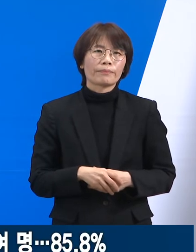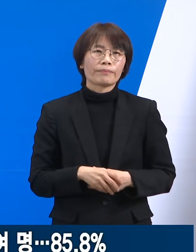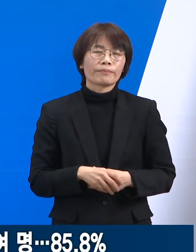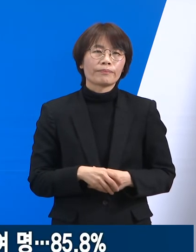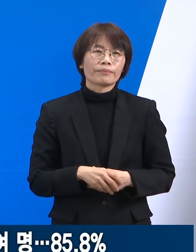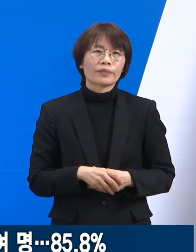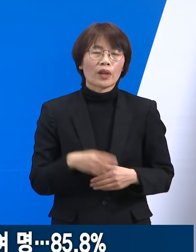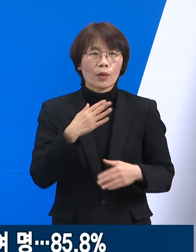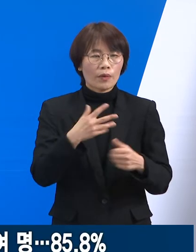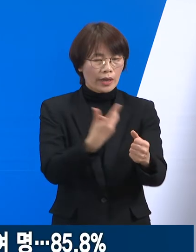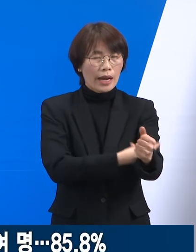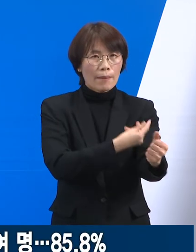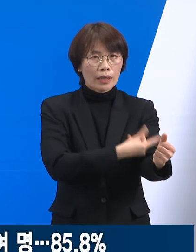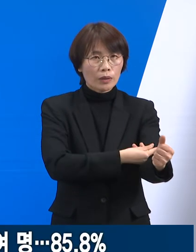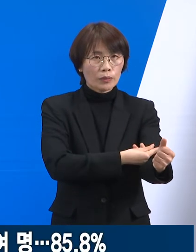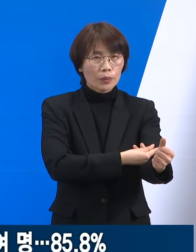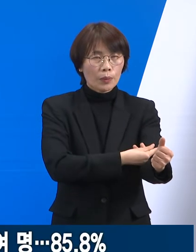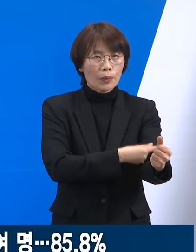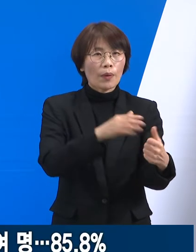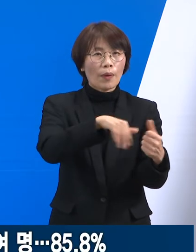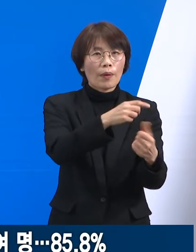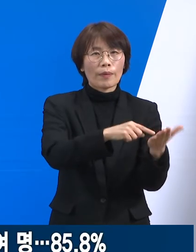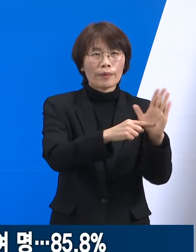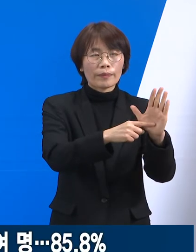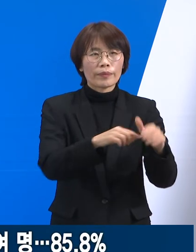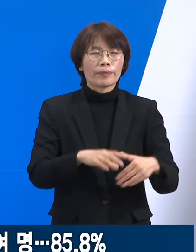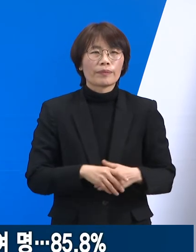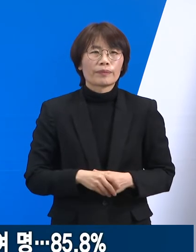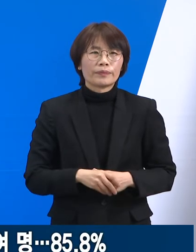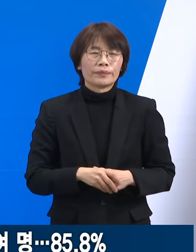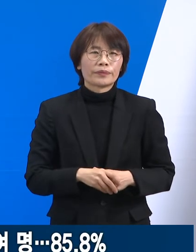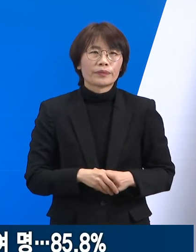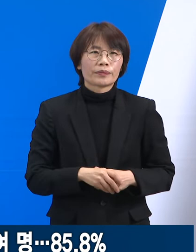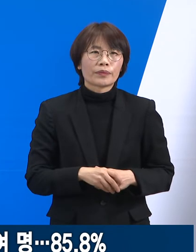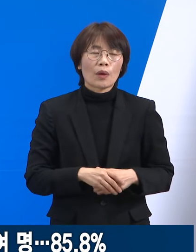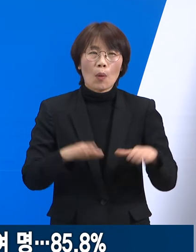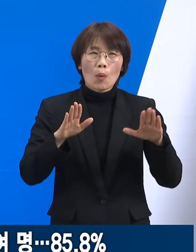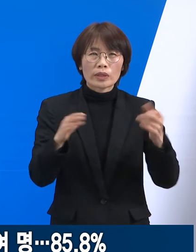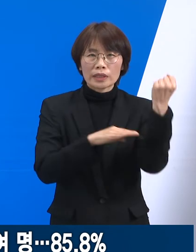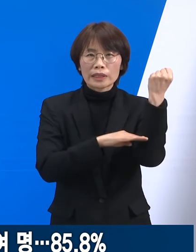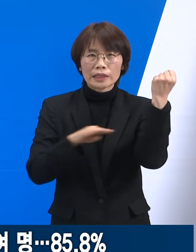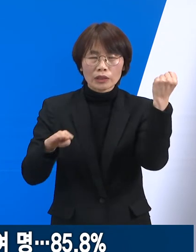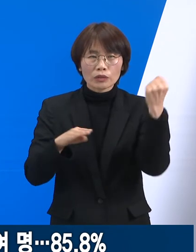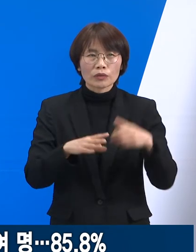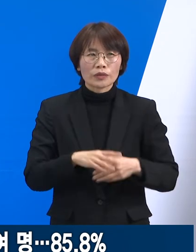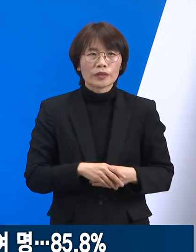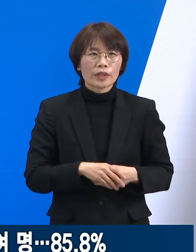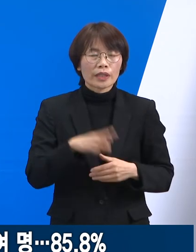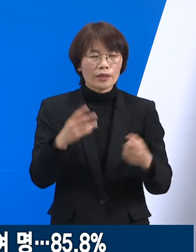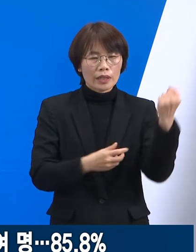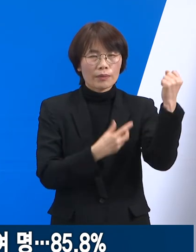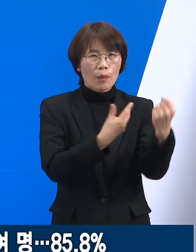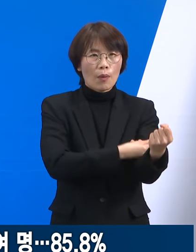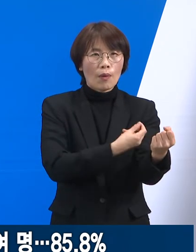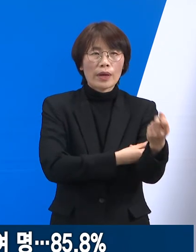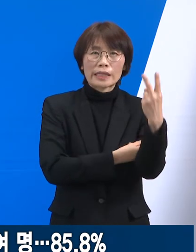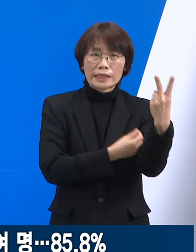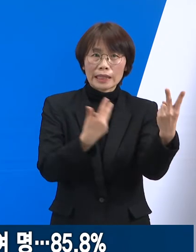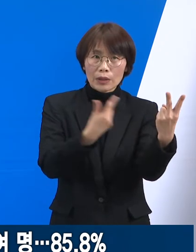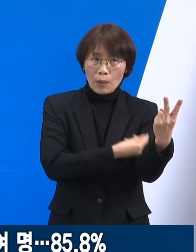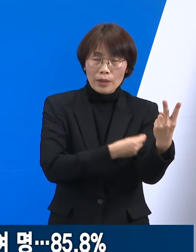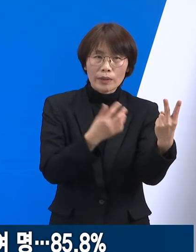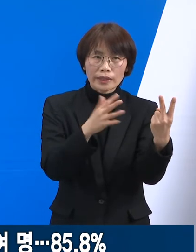경기도 코로나19 예방접종 현황입니다. 2월 8일 0시 기준 경기도민 가운데 코로나19 기본접종을 완료한